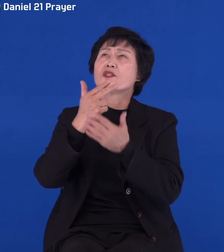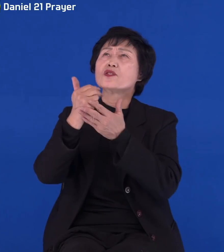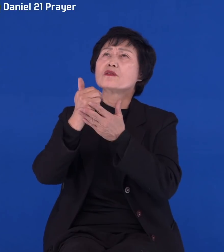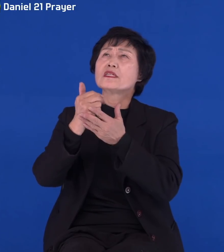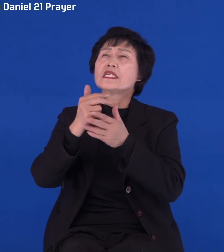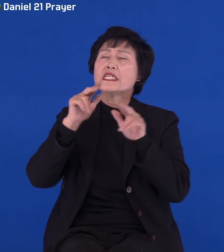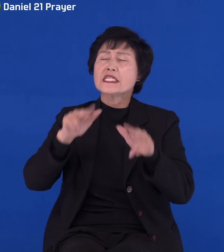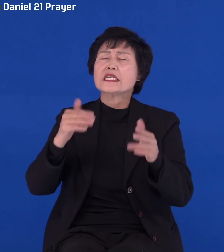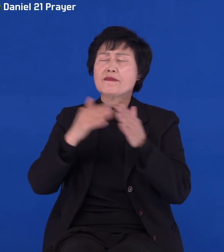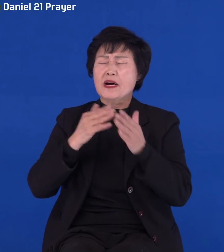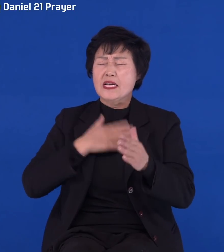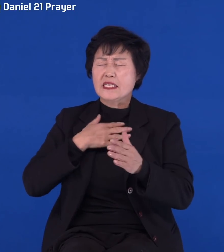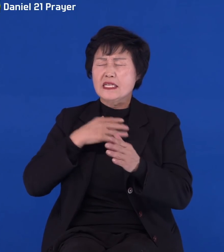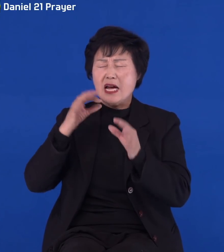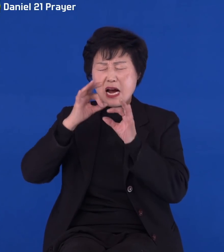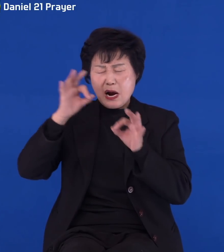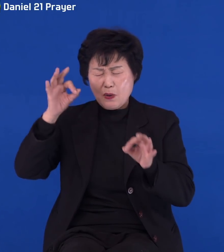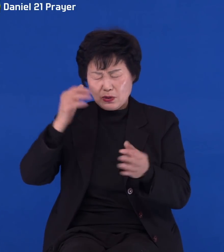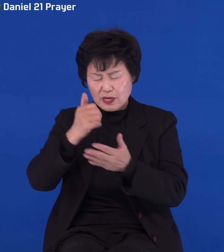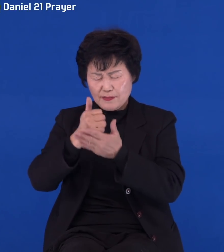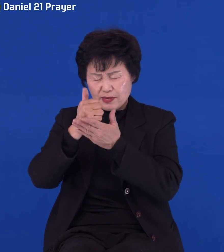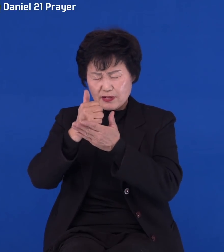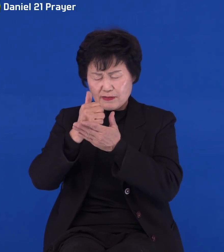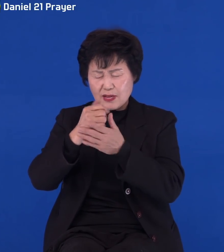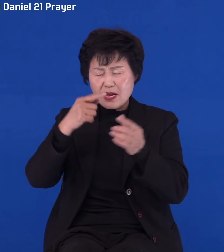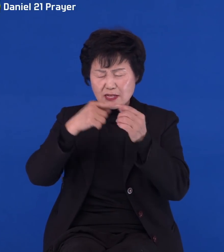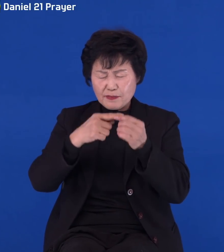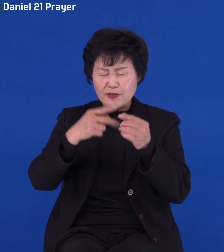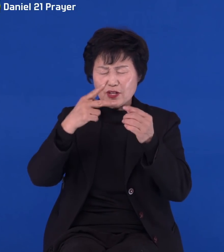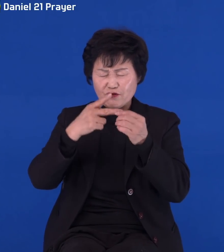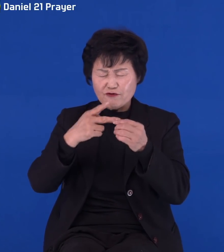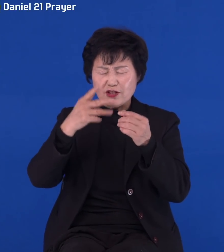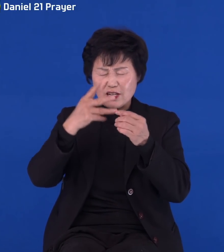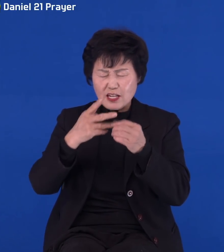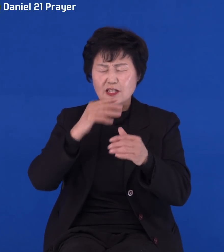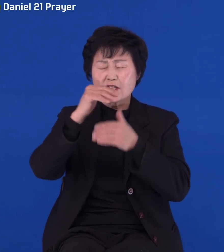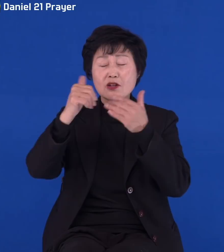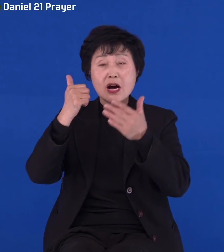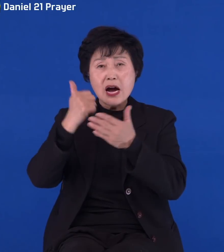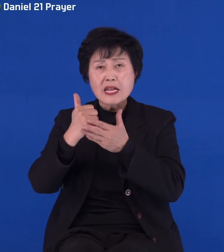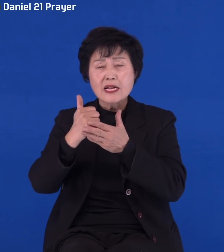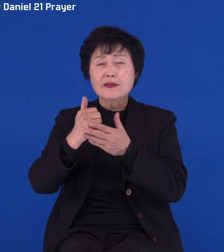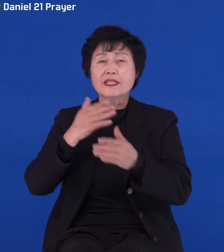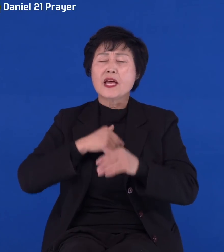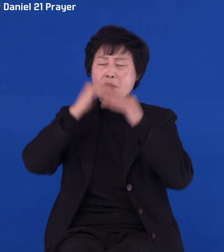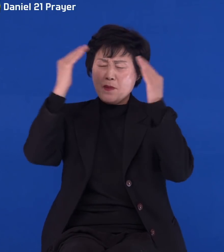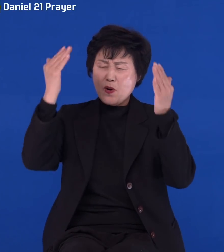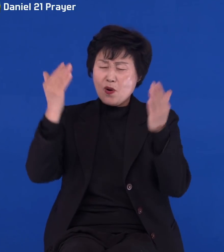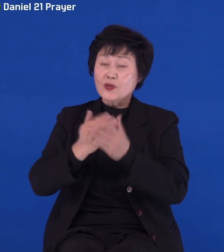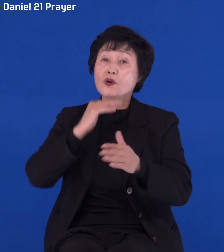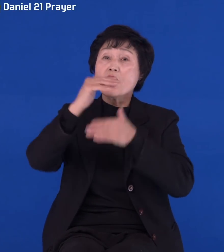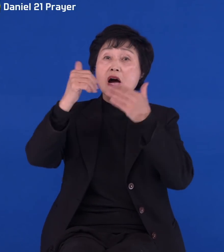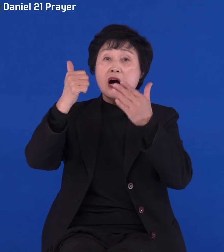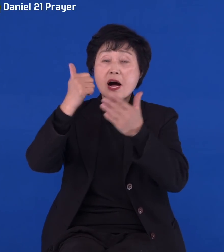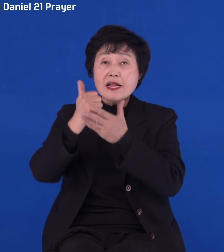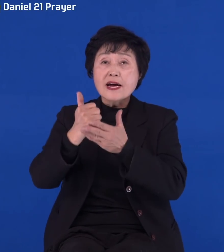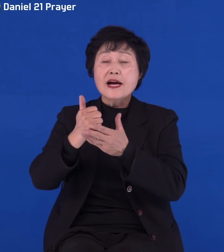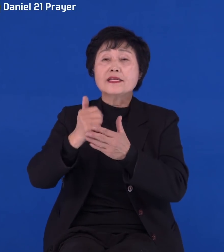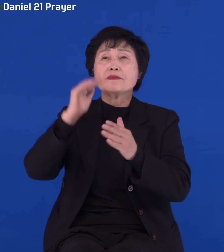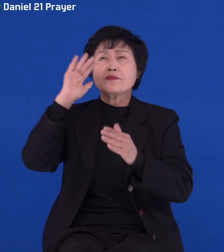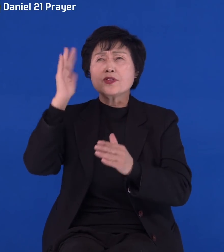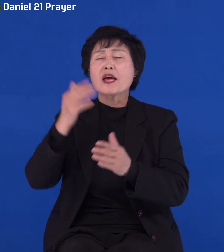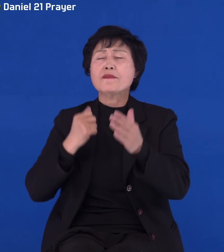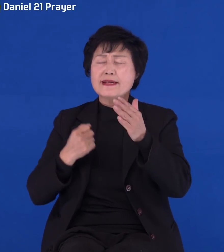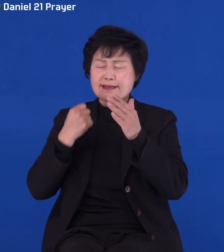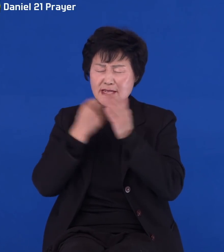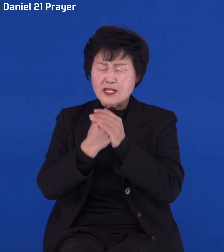섬겼던 자였지만 첫째도 하나님, 둘째도 하나님, 셋째도 하나님, 나의 모든 것이 하나님은 진짜 예배자기로 결단하오니